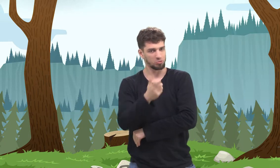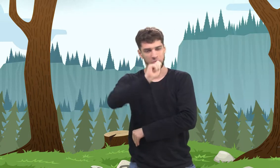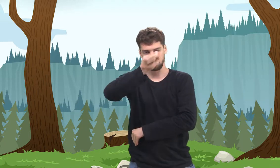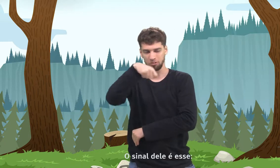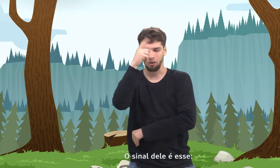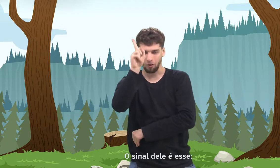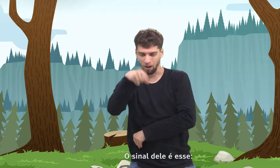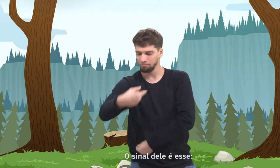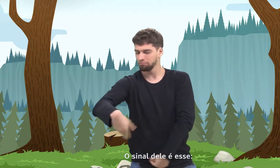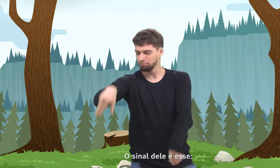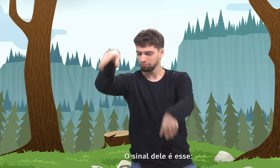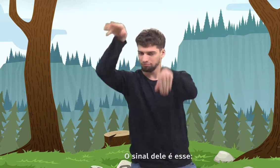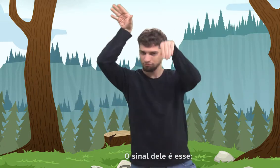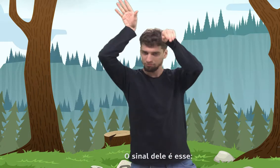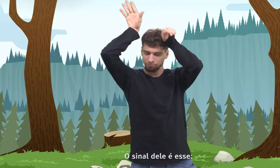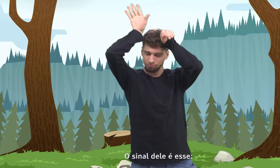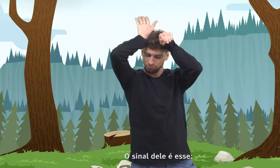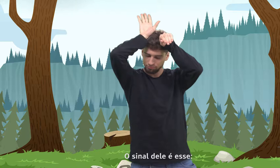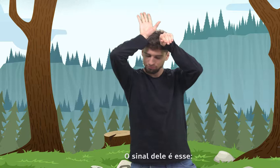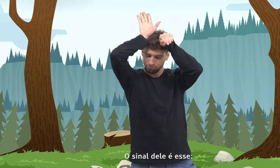sinal dele é esse